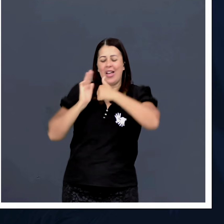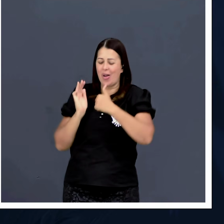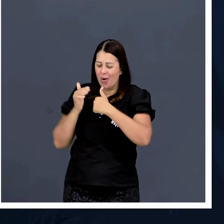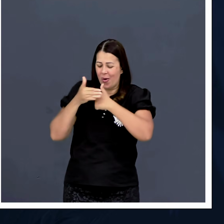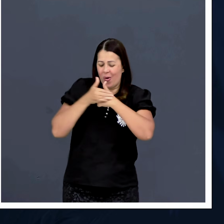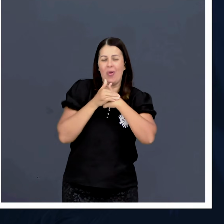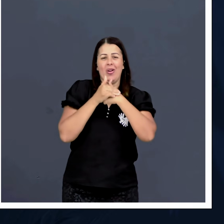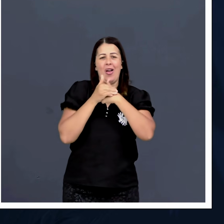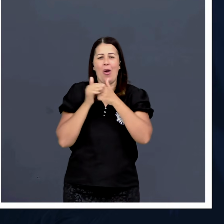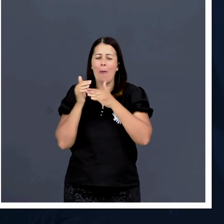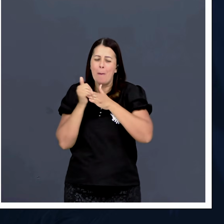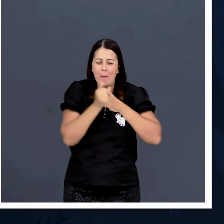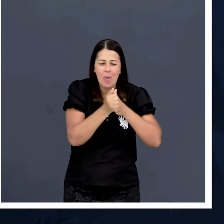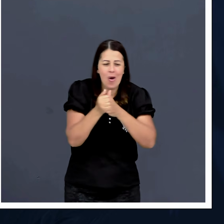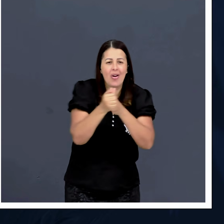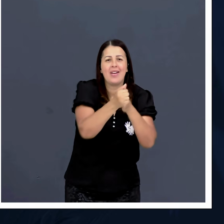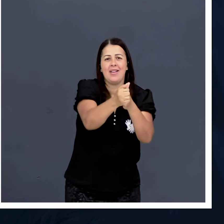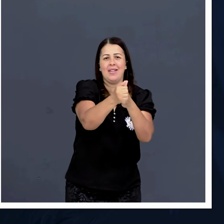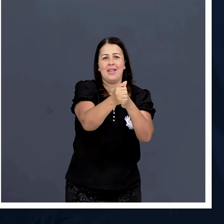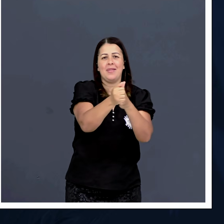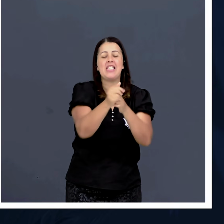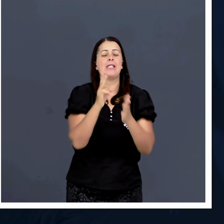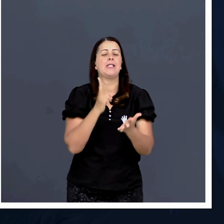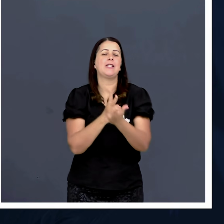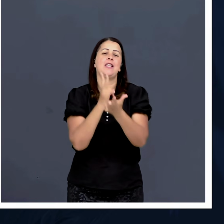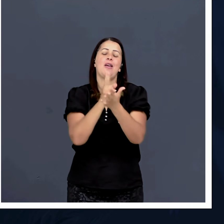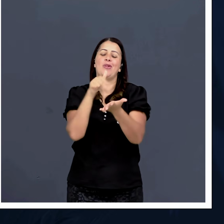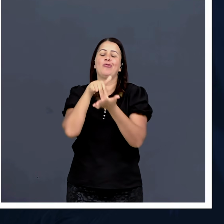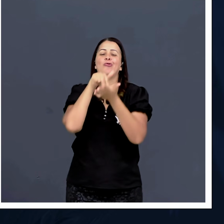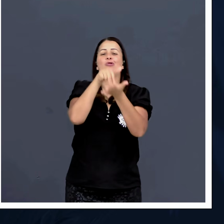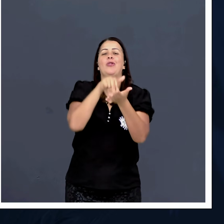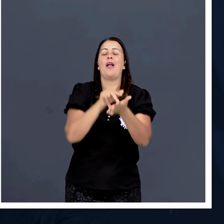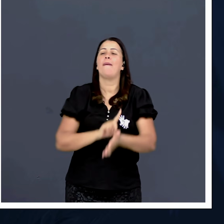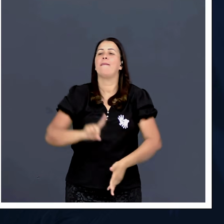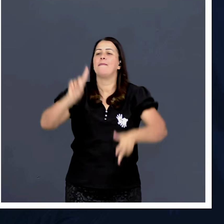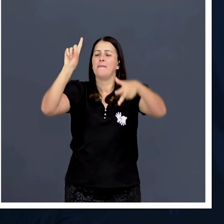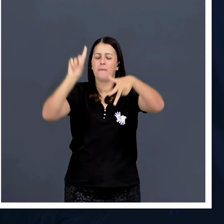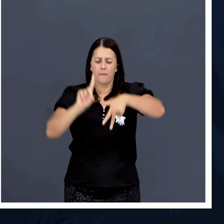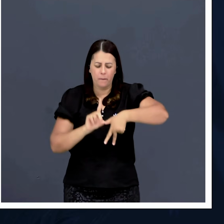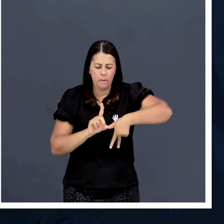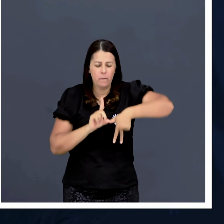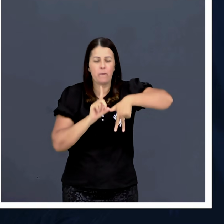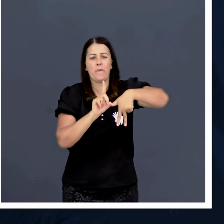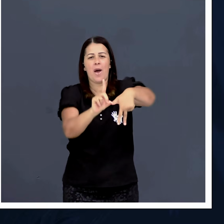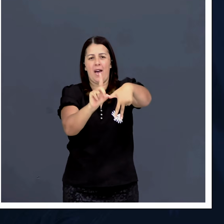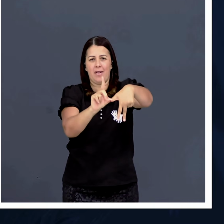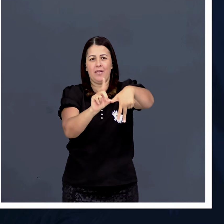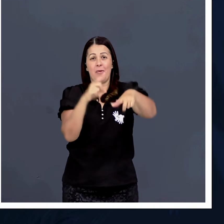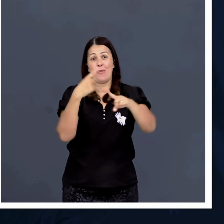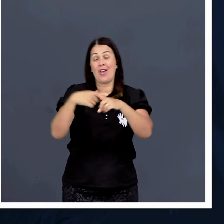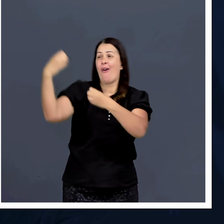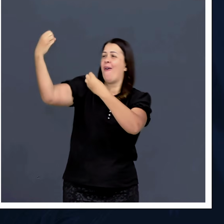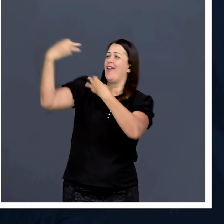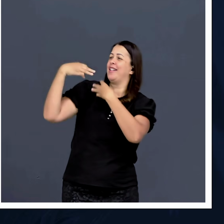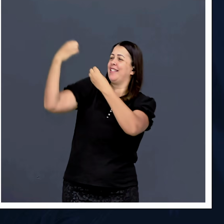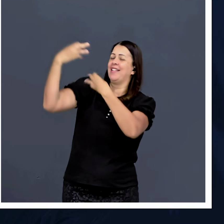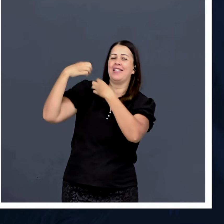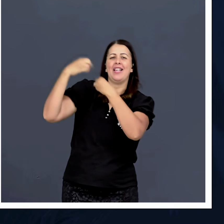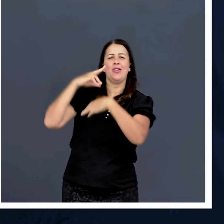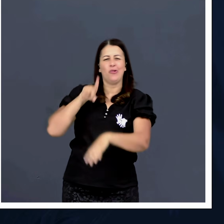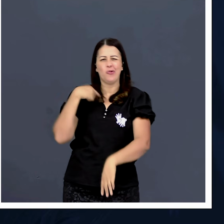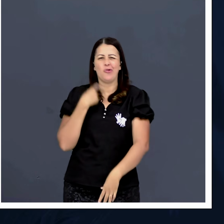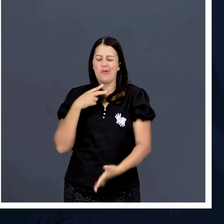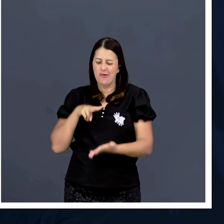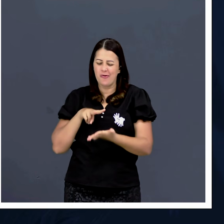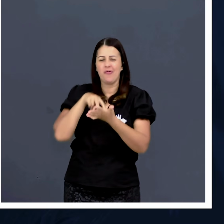que me orienta, mas que me mantém de pé, porque a orientação e a exortação do Senhor nos fortalece.